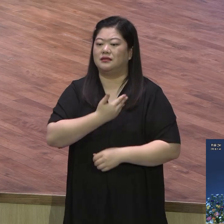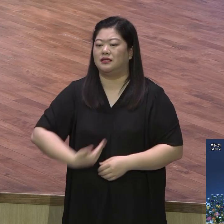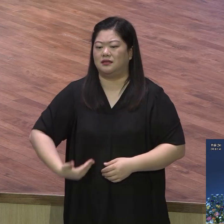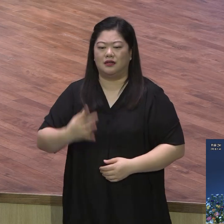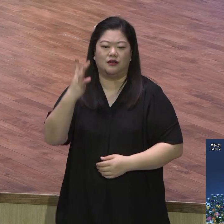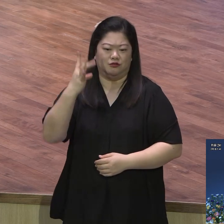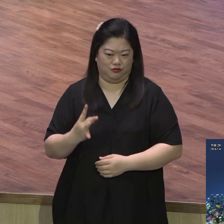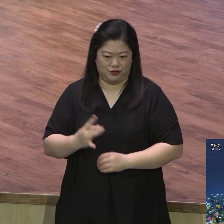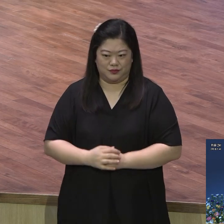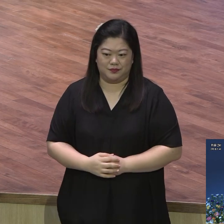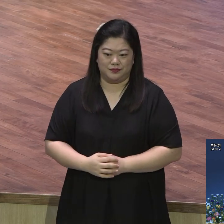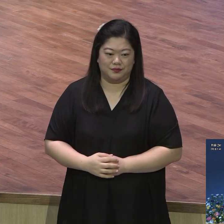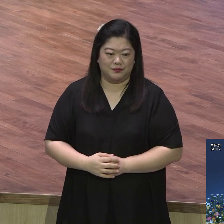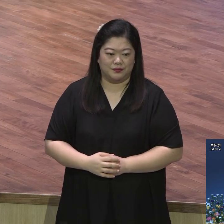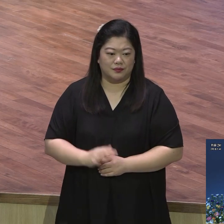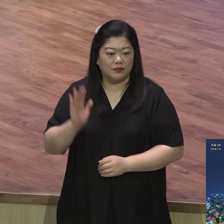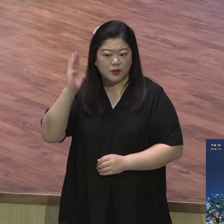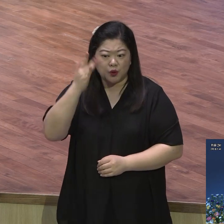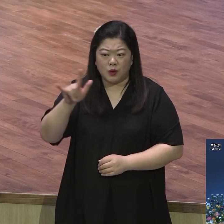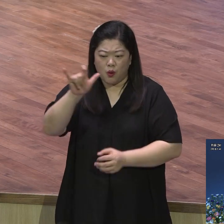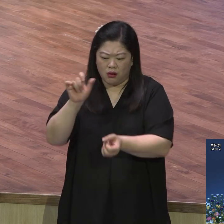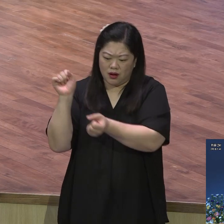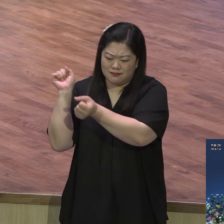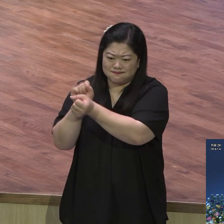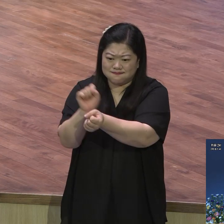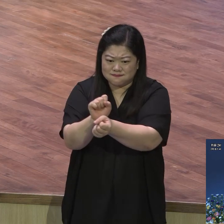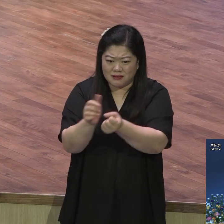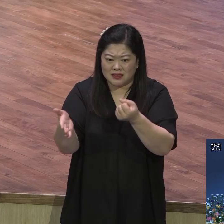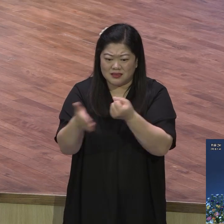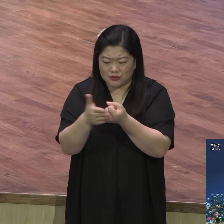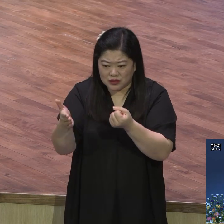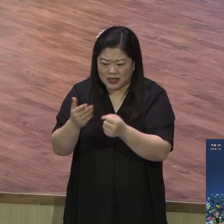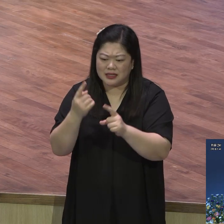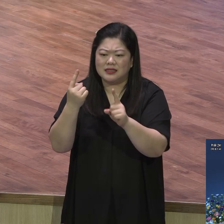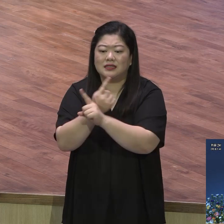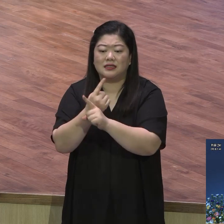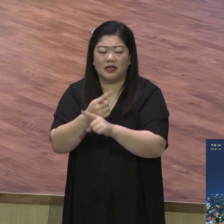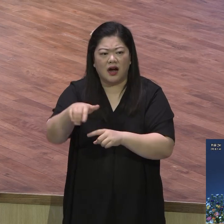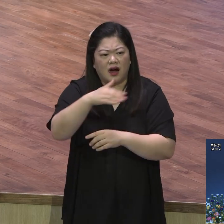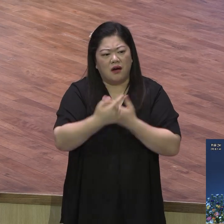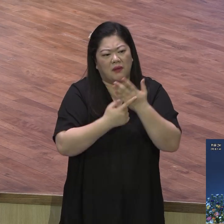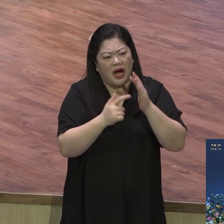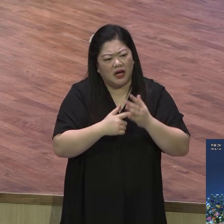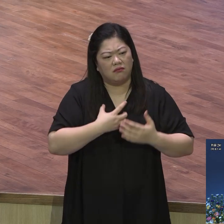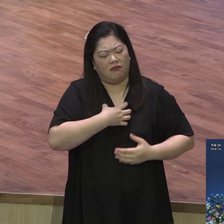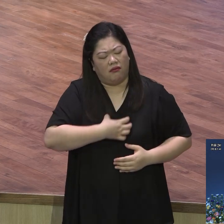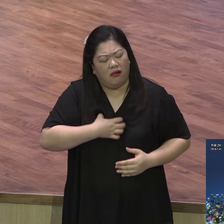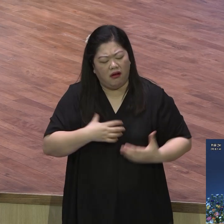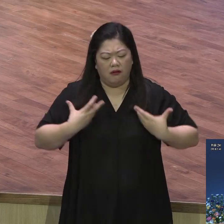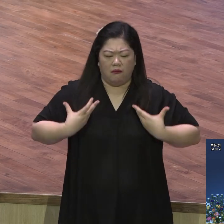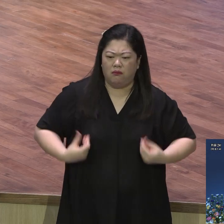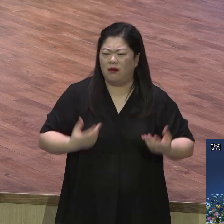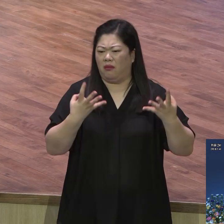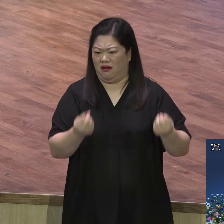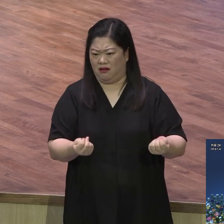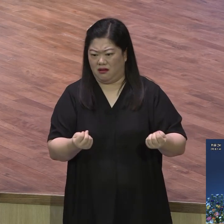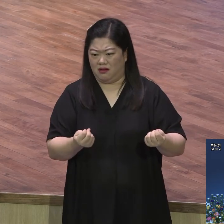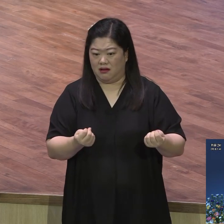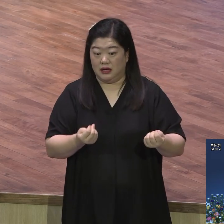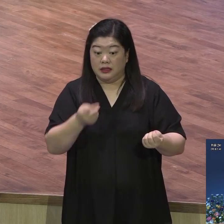코로나19로 인해가지고 그 어느 때보다도 치유사역이 중요합니다. 그런데 단순히 육신적